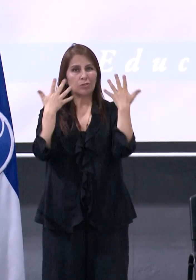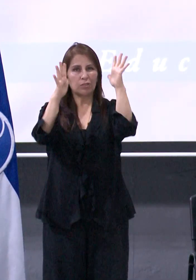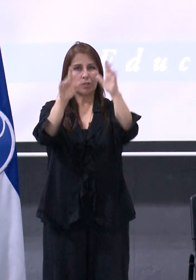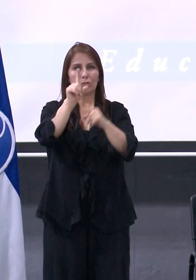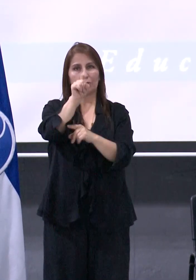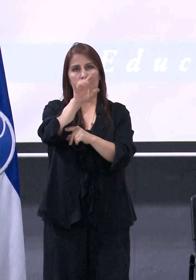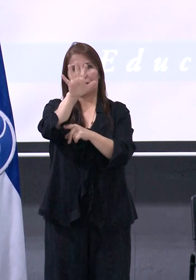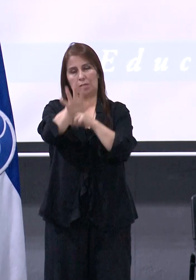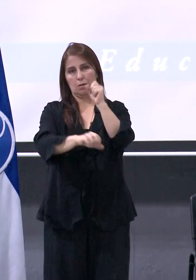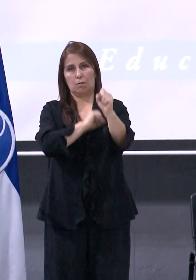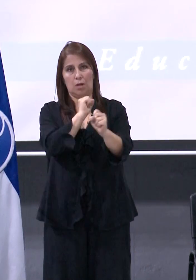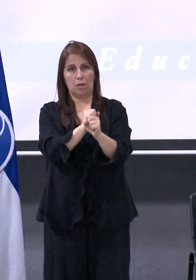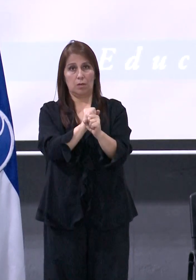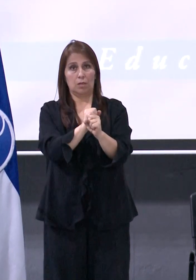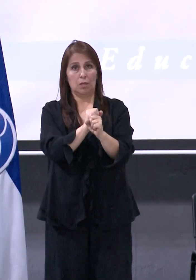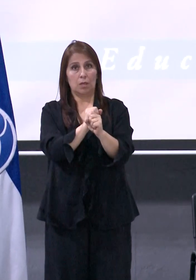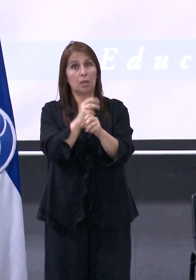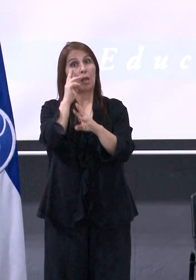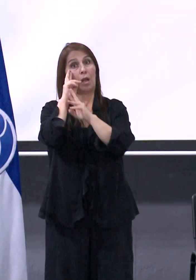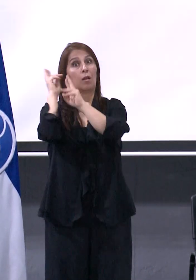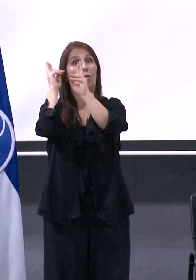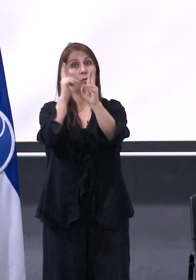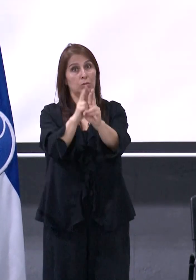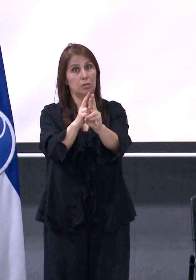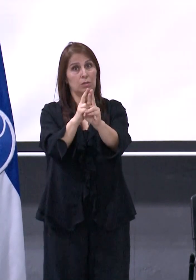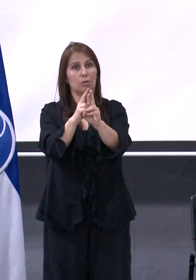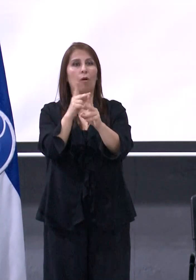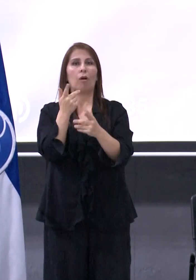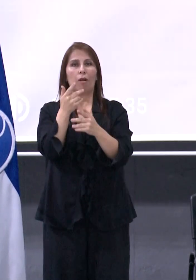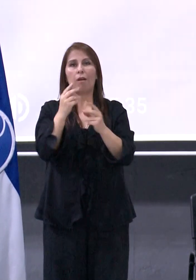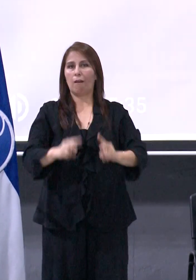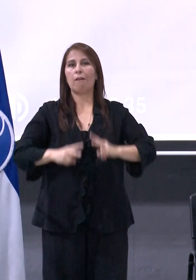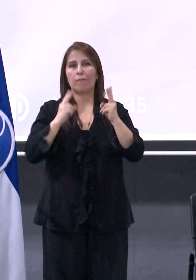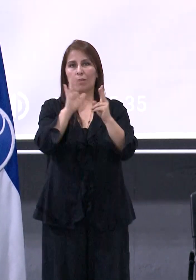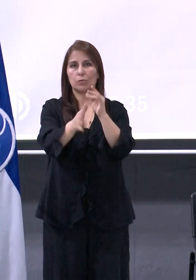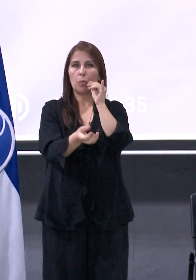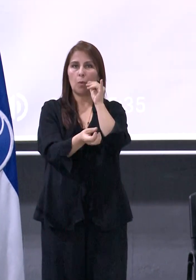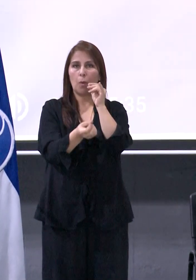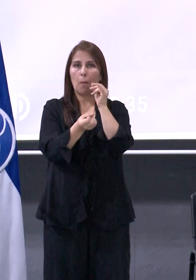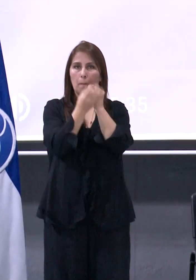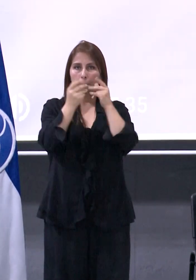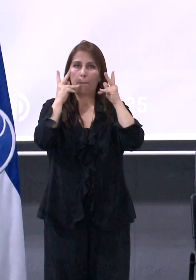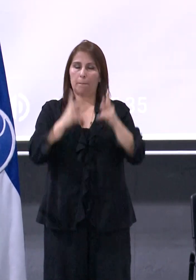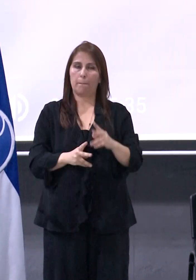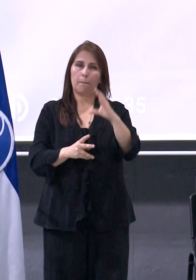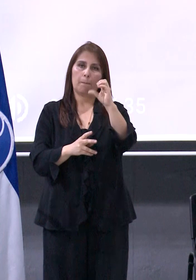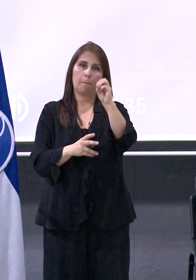aprendiendo y rescatando la vida y obra de juan ambos convenio muchísimas gracias